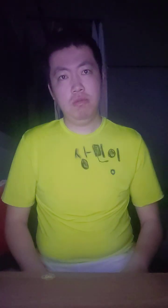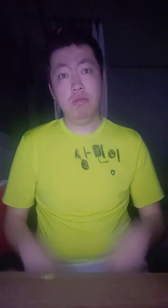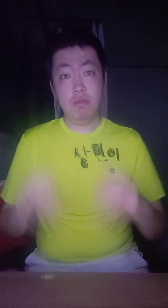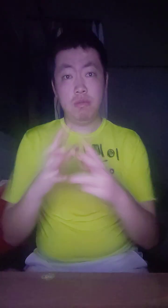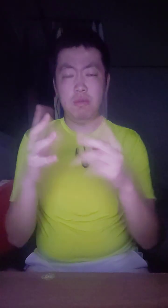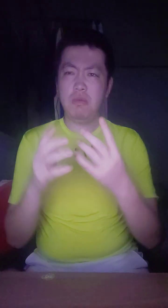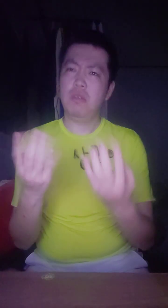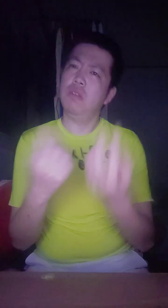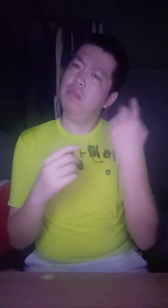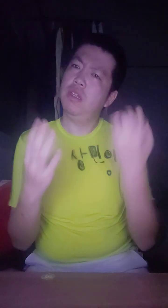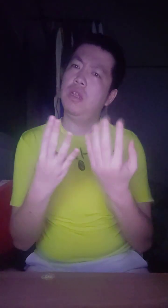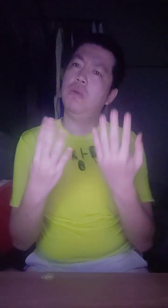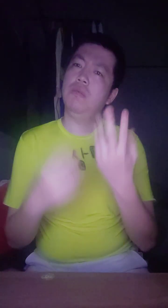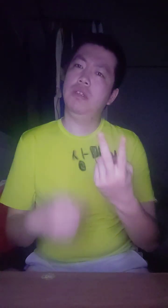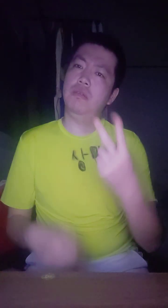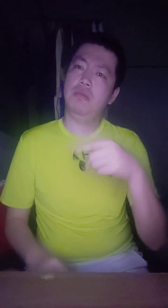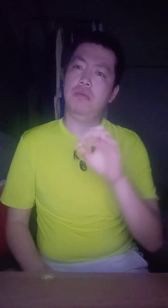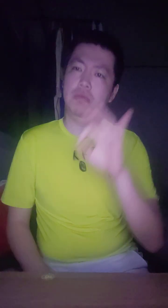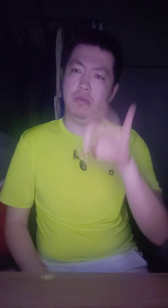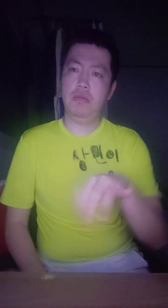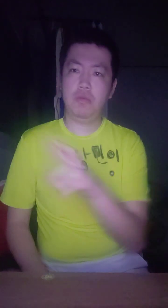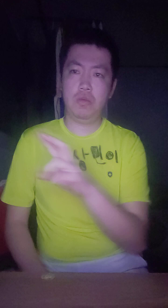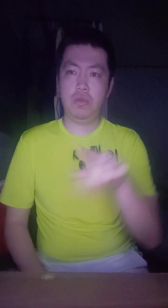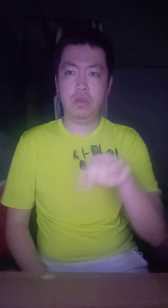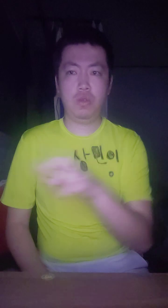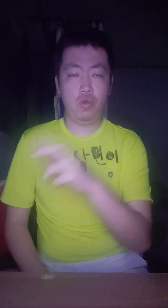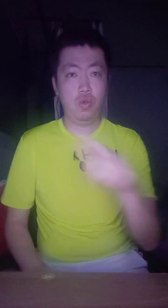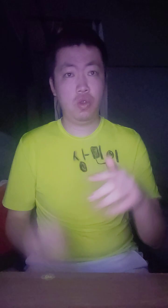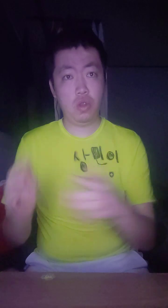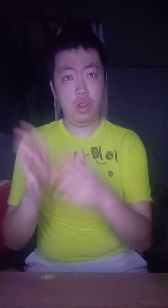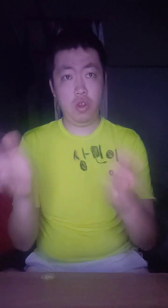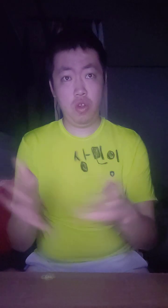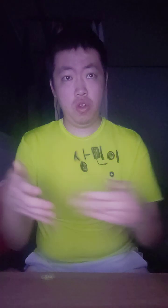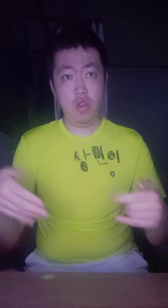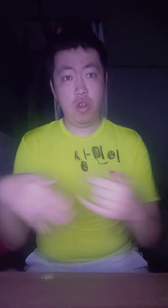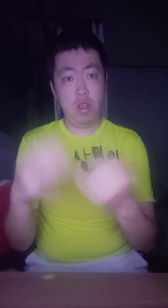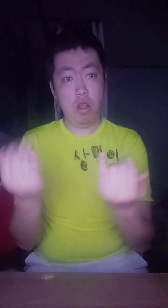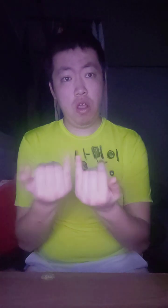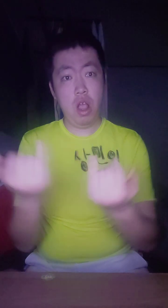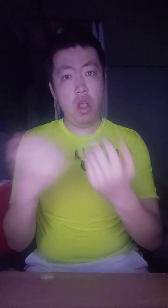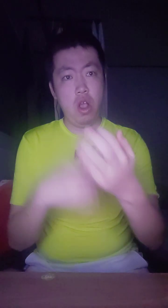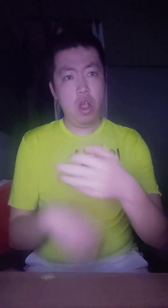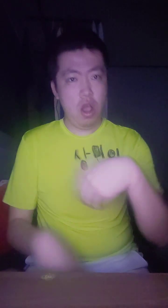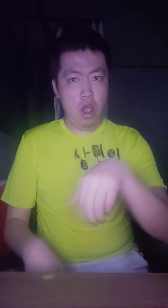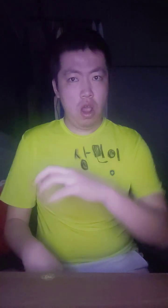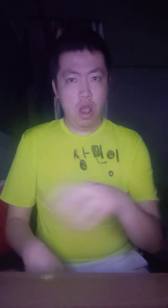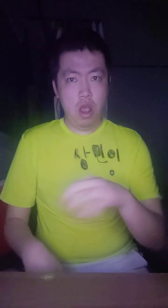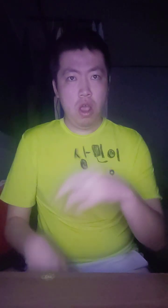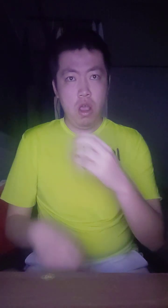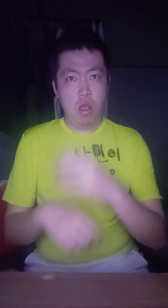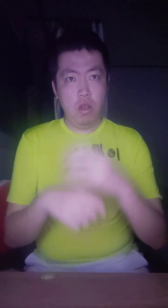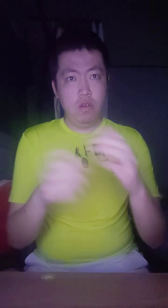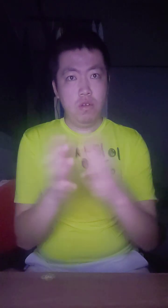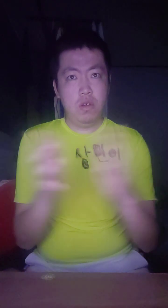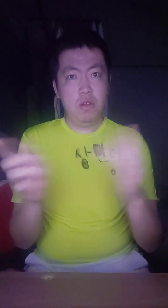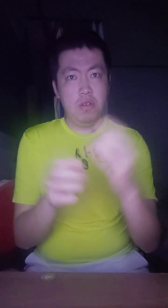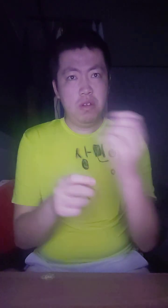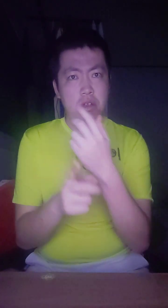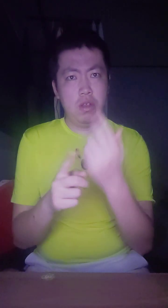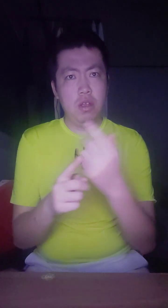어젯밤 9시 20분쯤 서울 은평구 연신내역 근처 GTX 공사 현장에 있던 1톤 화물차가